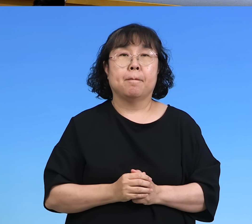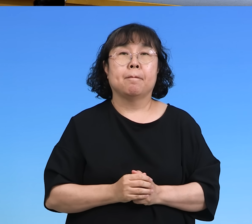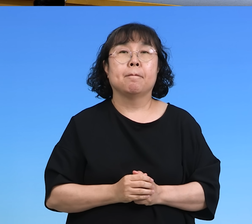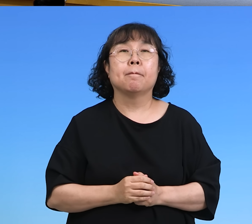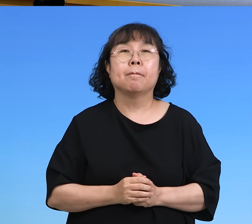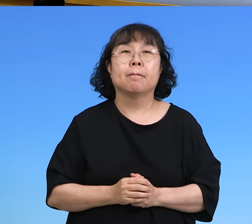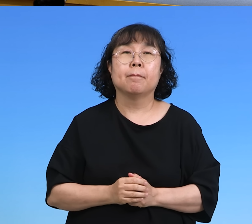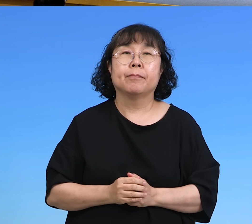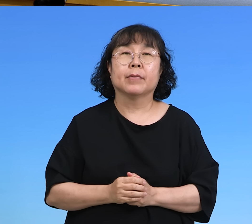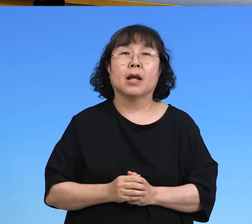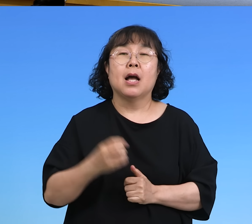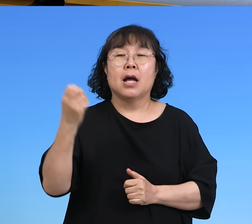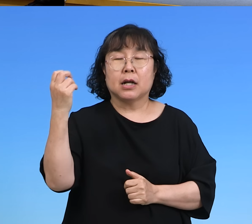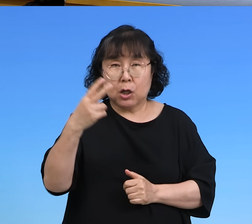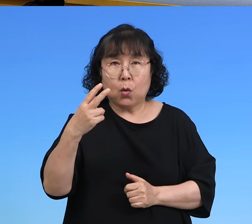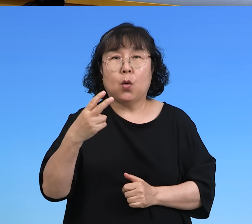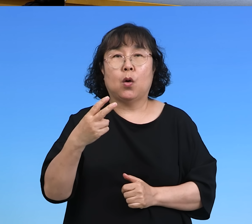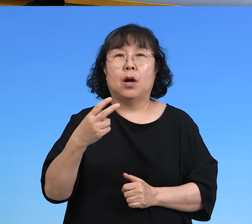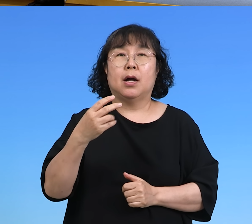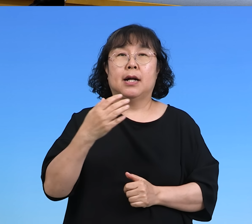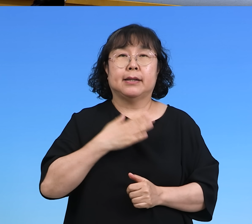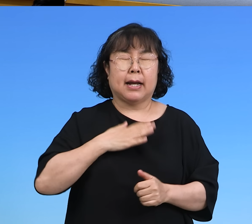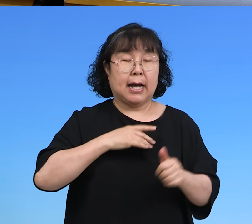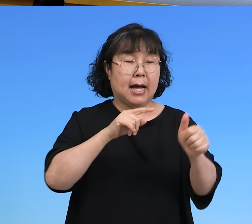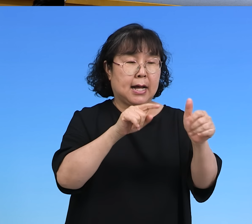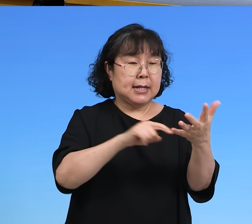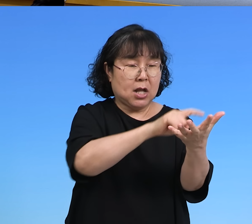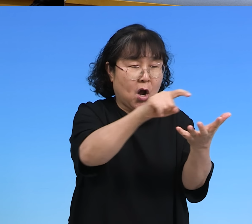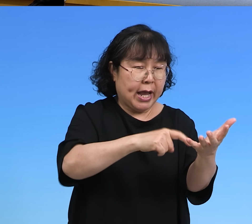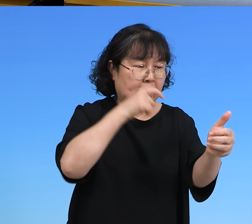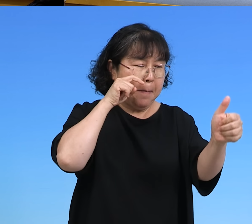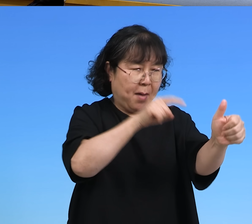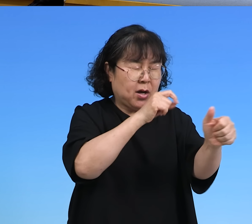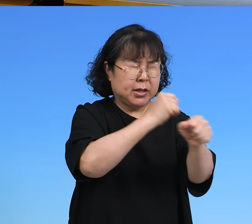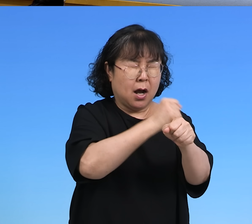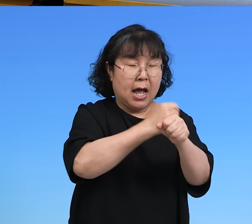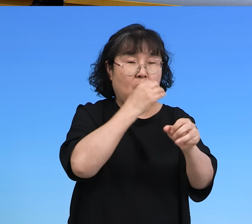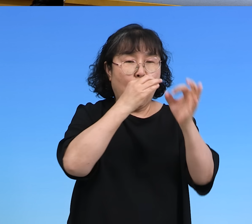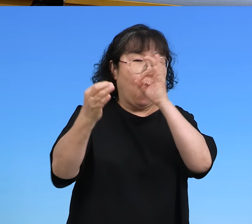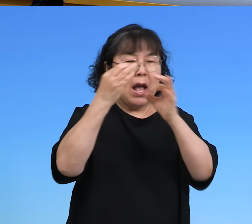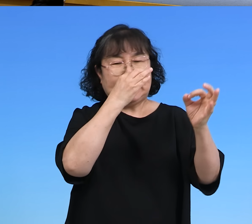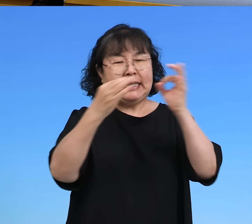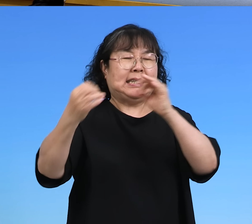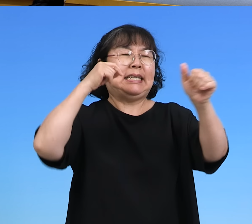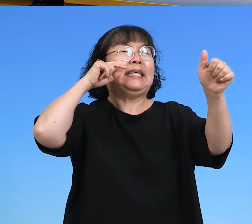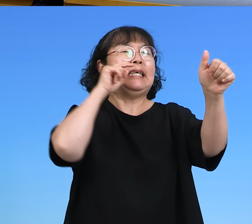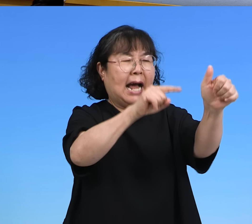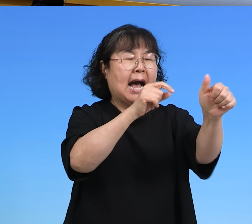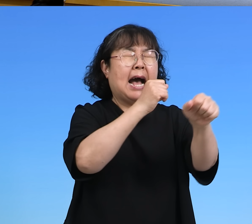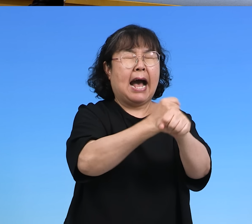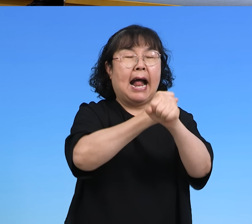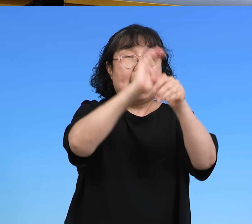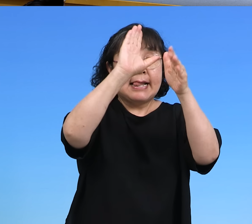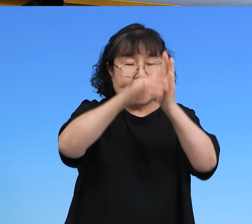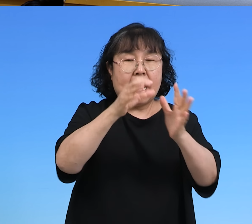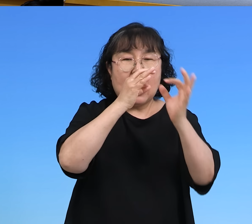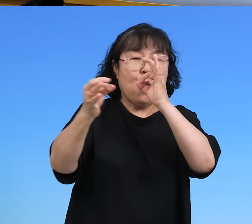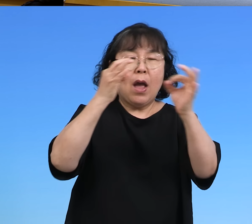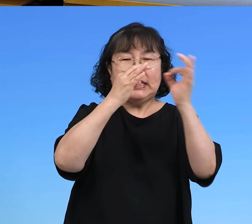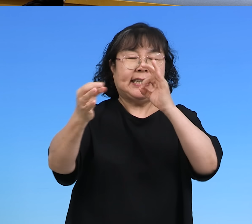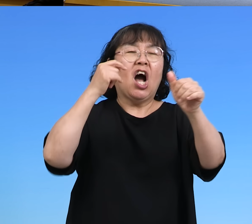그 다음, 이 끝이 아니고 그 다음에 그리하다가 내가 너희에게 명령하여 외치라 하는 날에